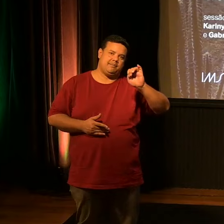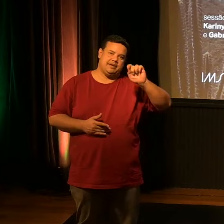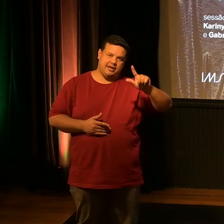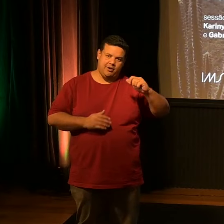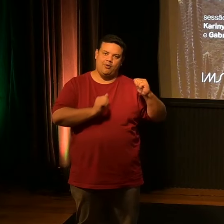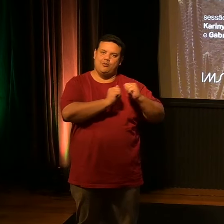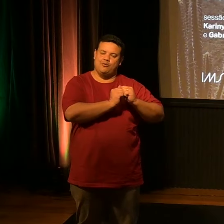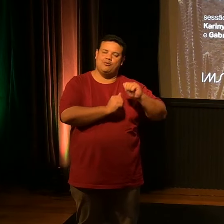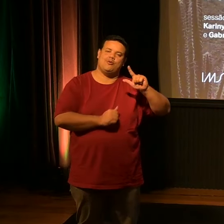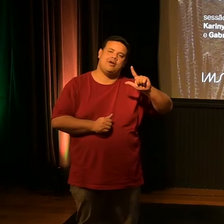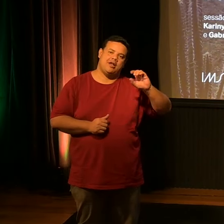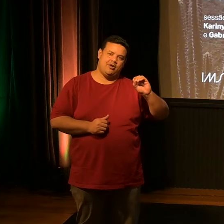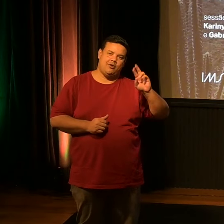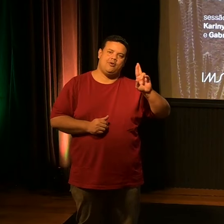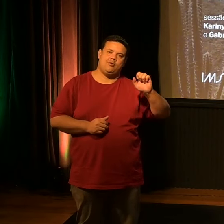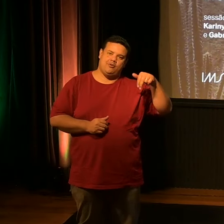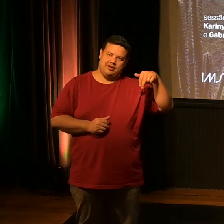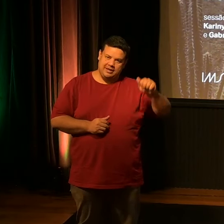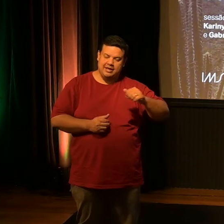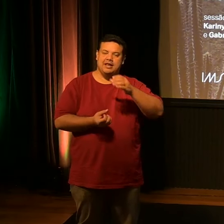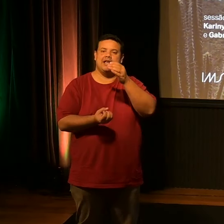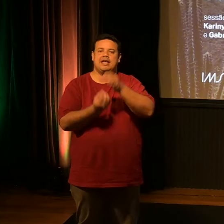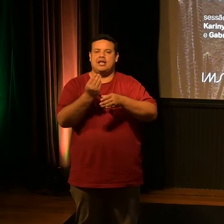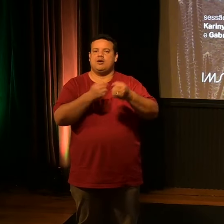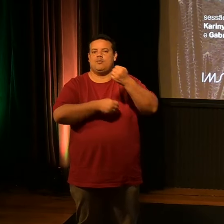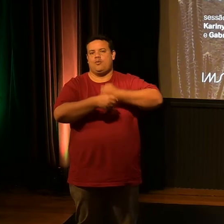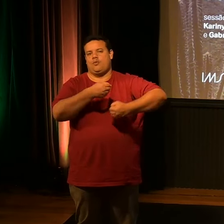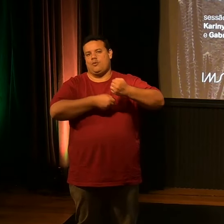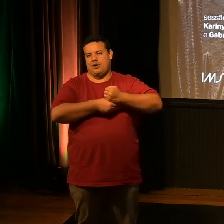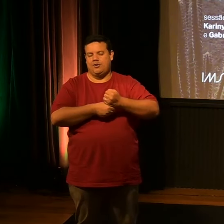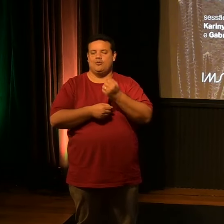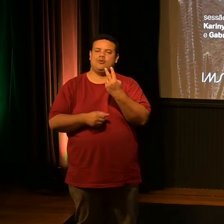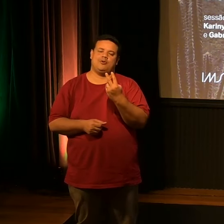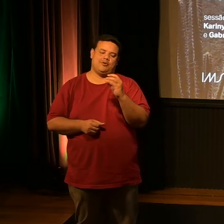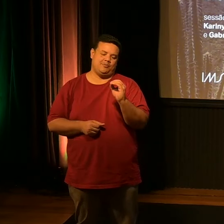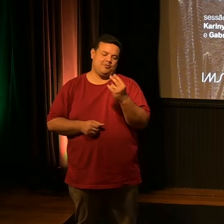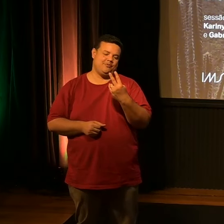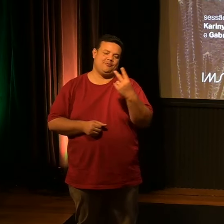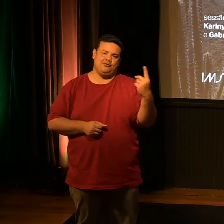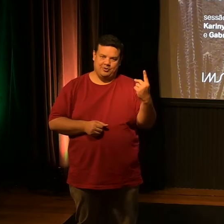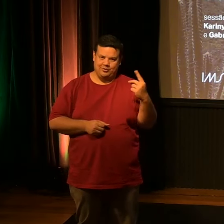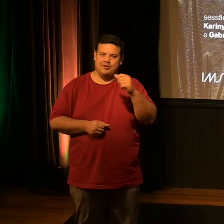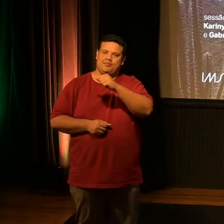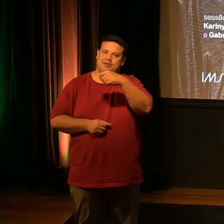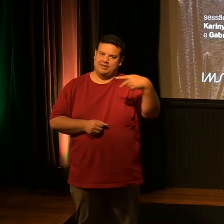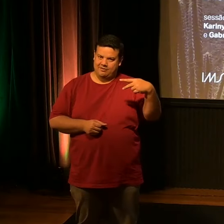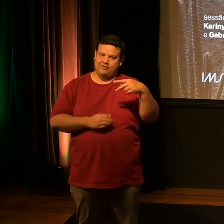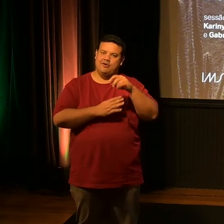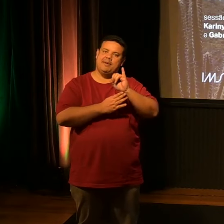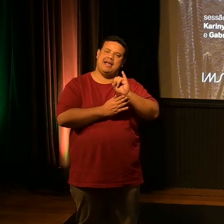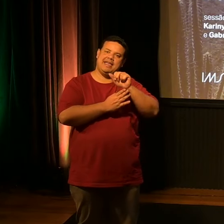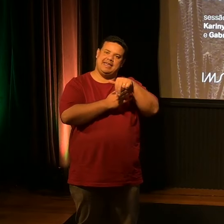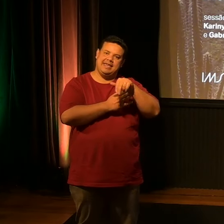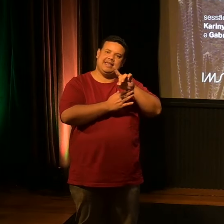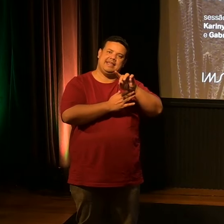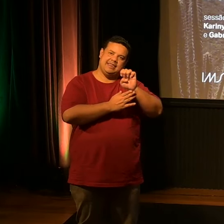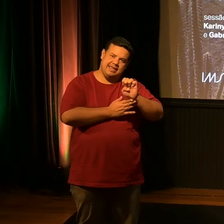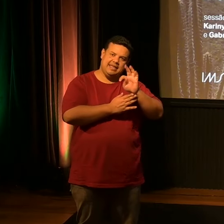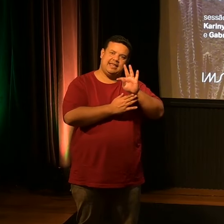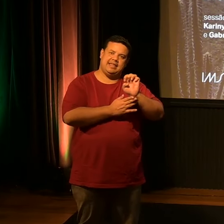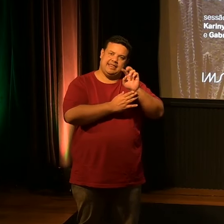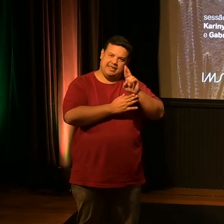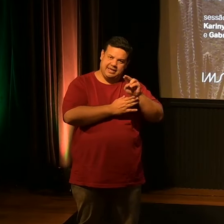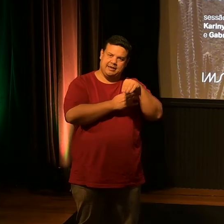Rocha. A gente funda lá em 2021, finalzinho de 2021, a plataforma Indeterminações. A